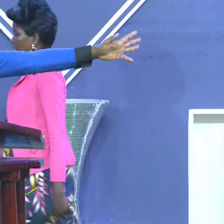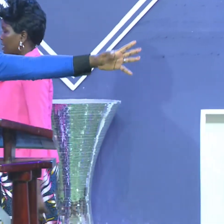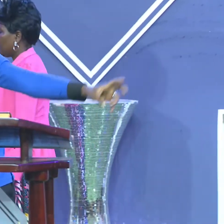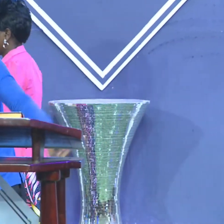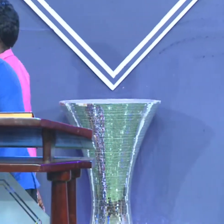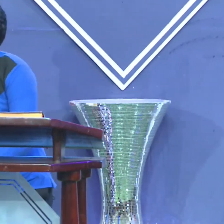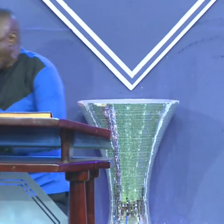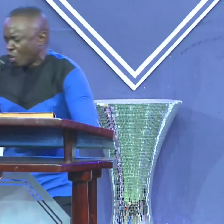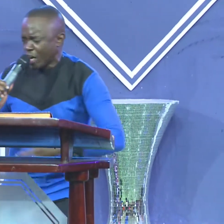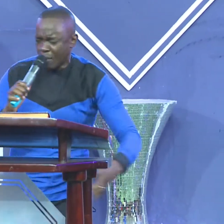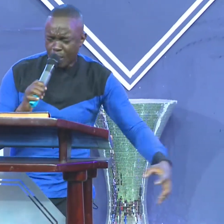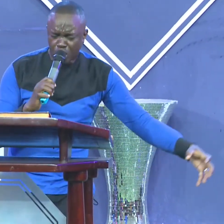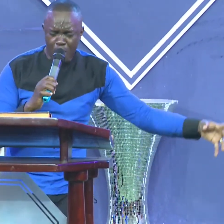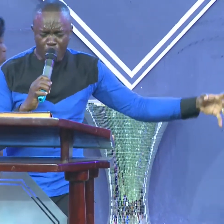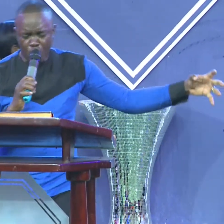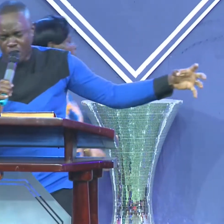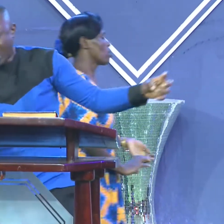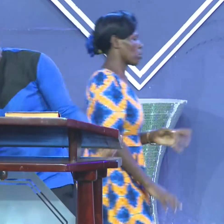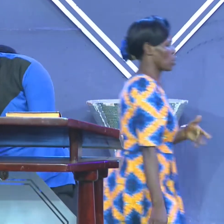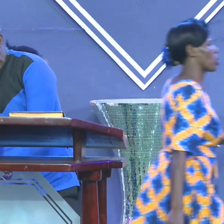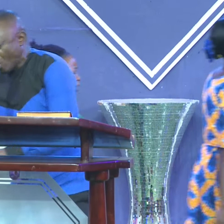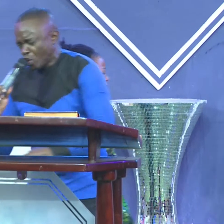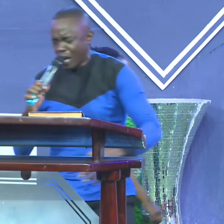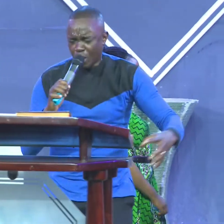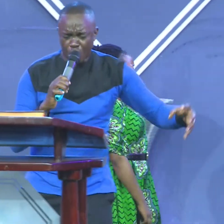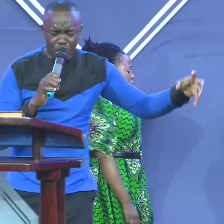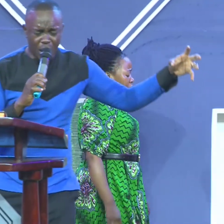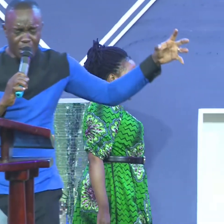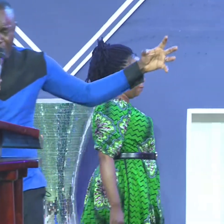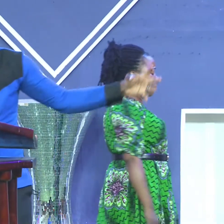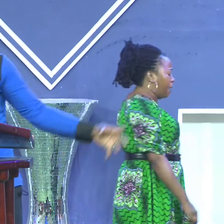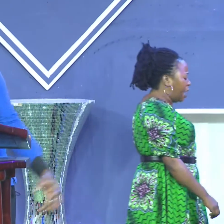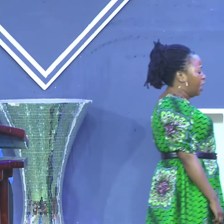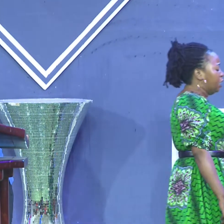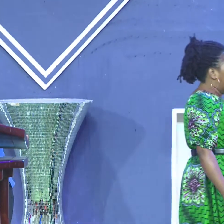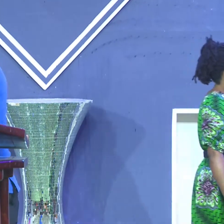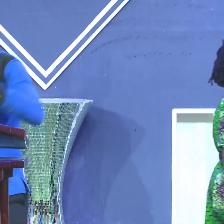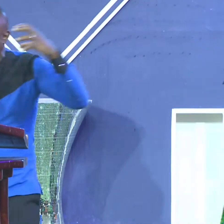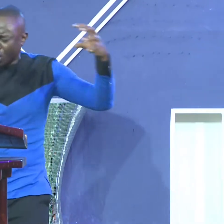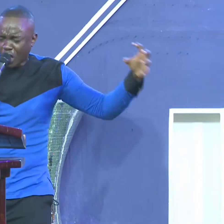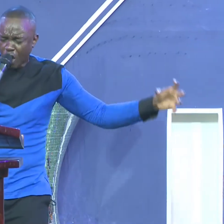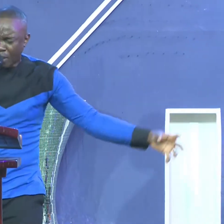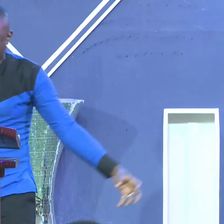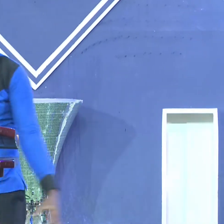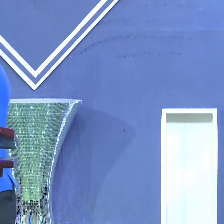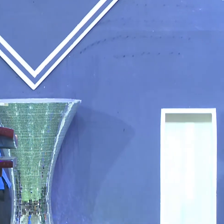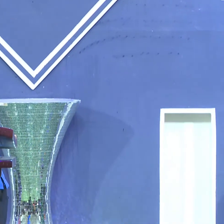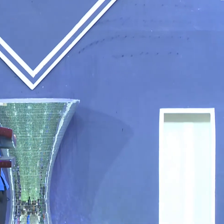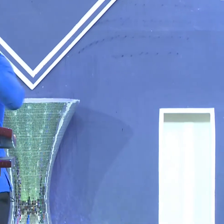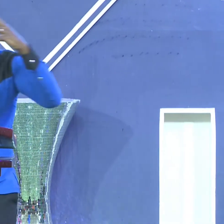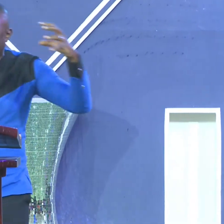moje mikono nyange Onunule emili moje mikono nyange Onunule mikono emili moje mikono nyange Ojicha yomu